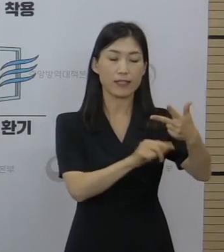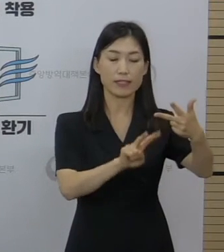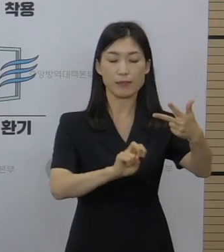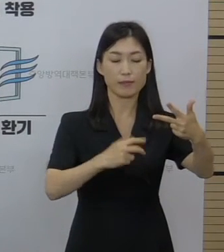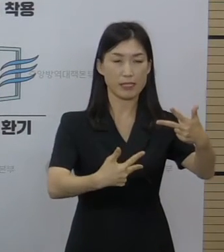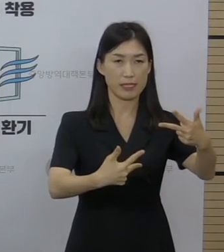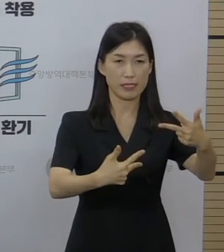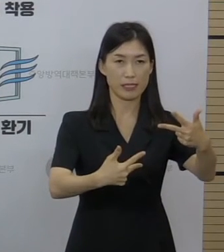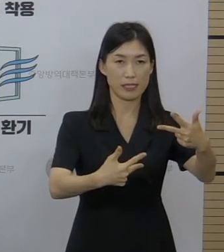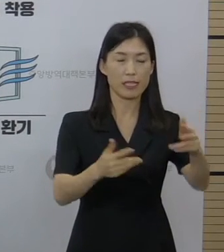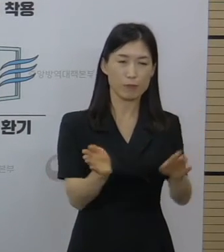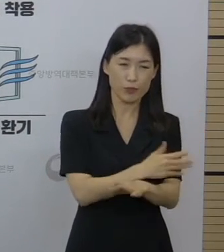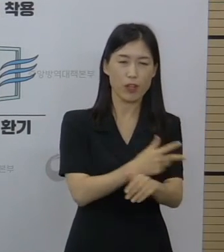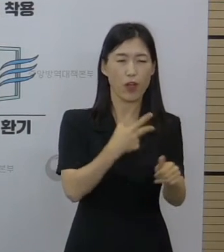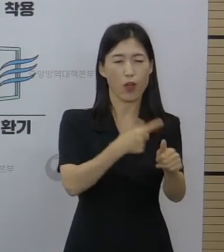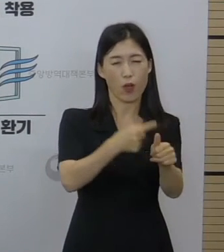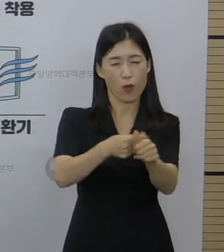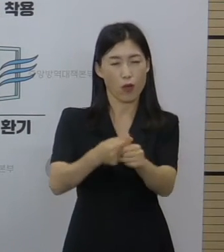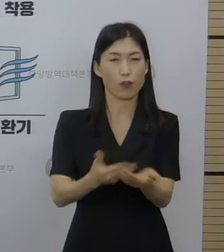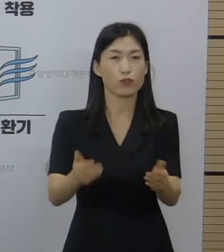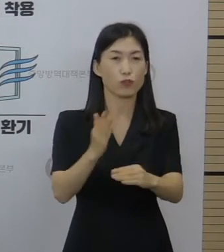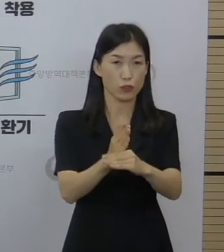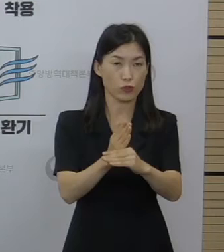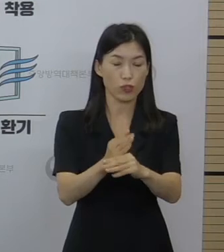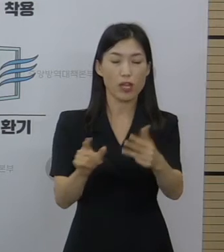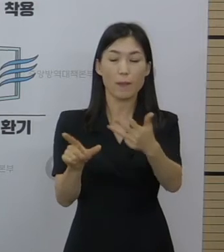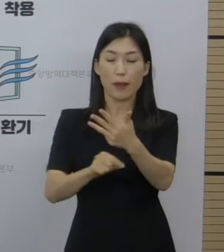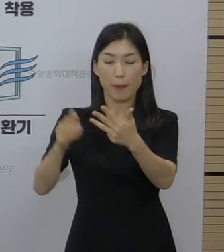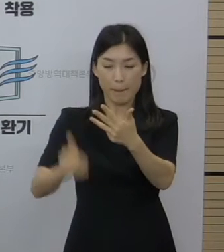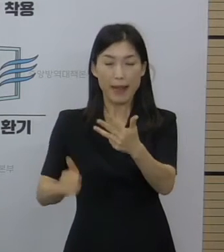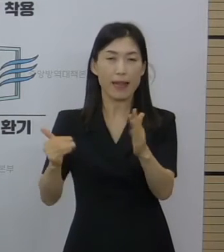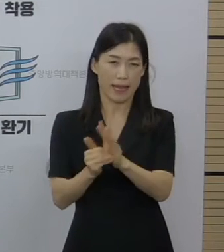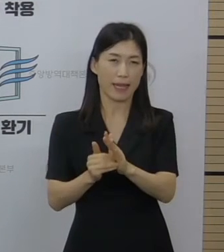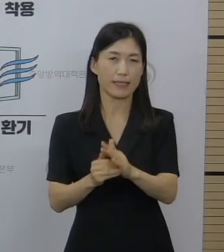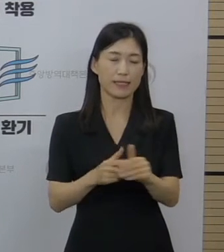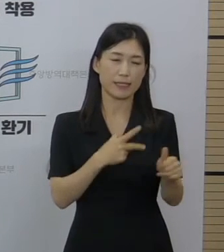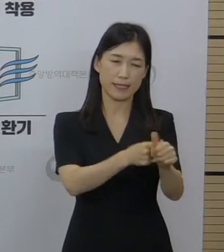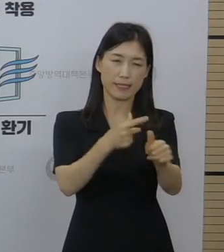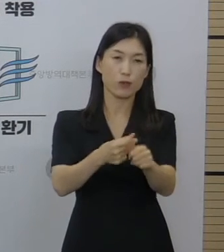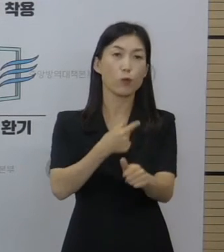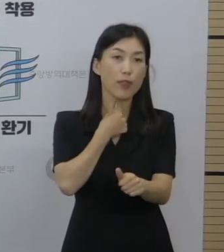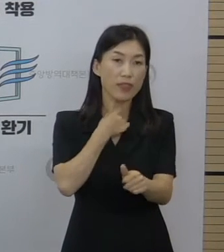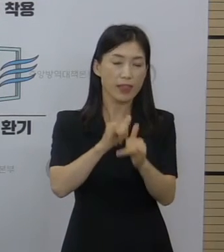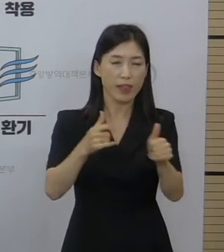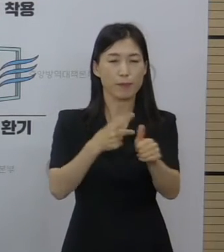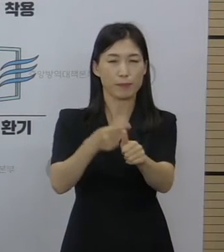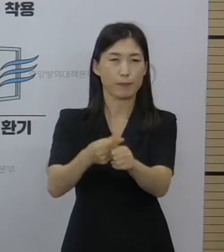접종을 시행하고 있고 8월 말까지 접종을 진행할 예정입니다.